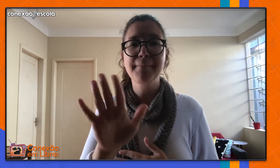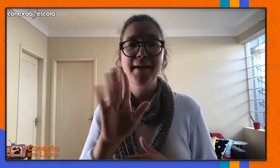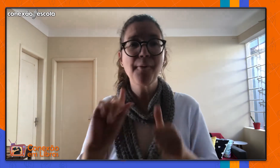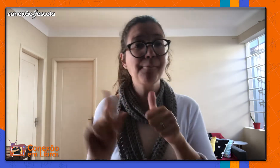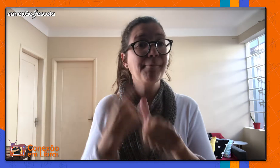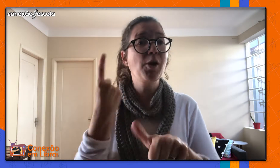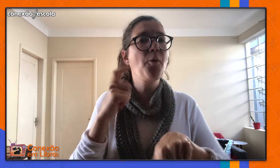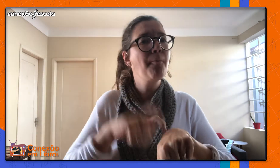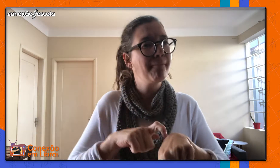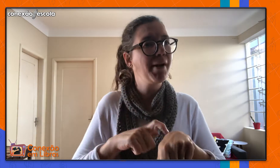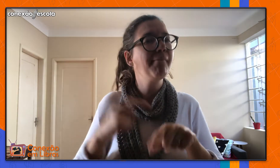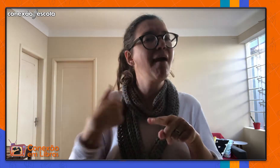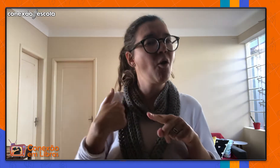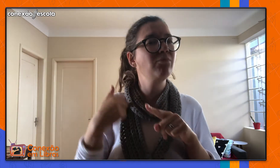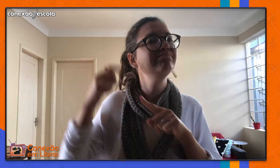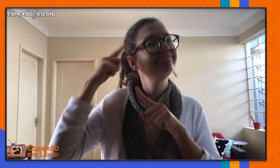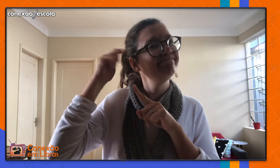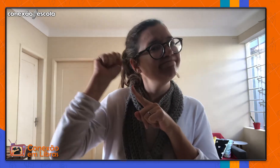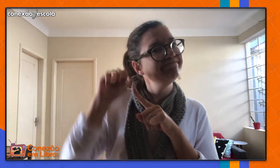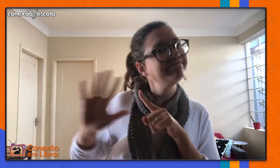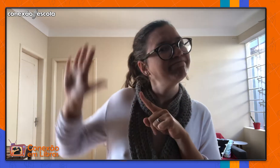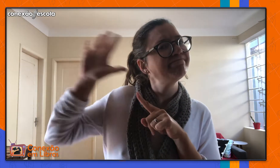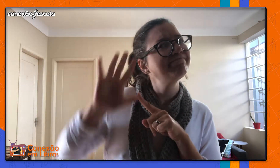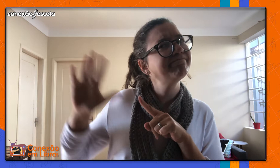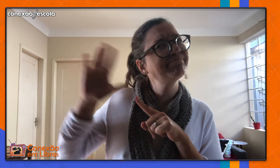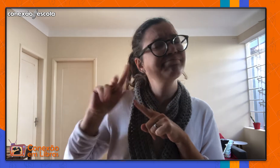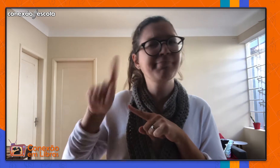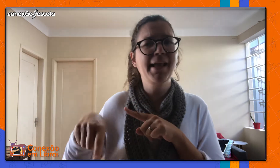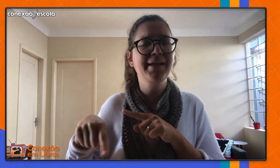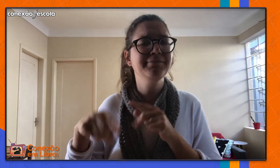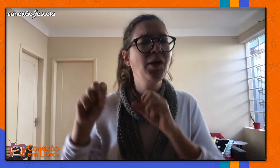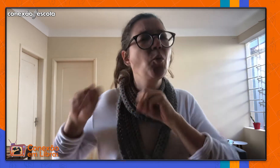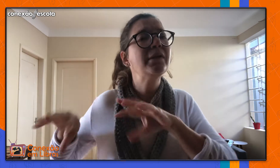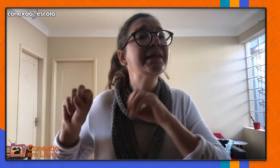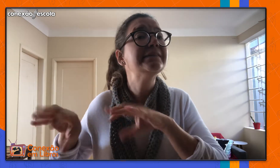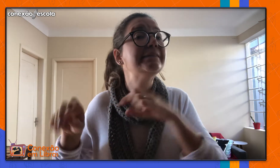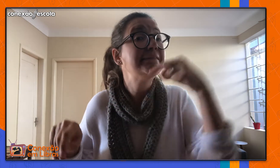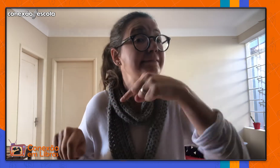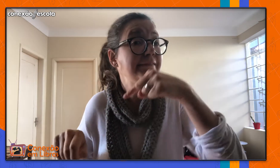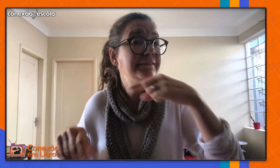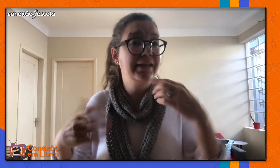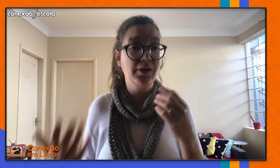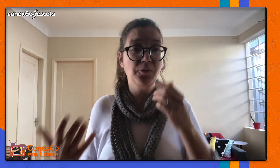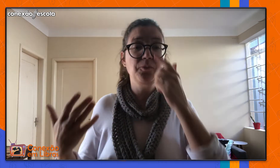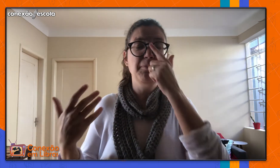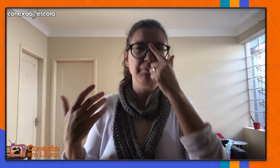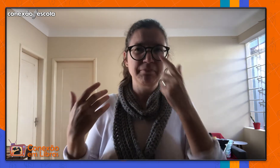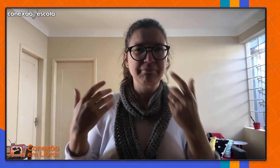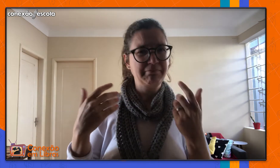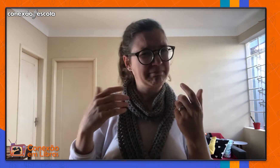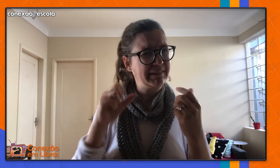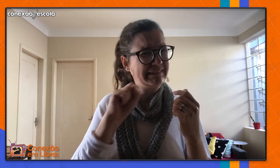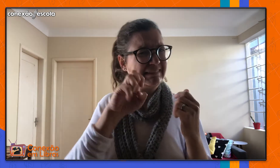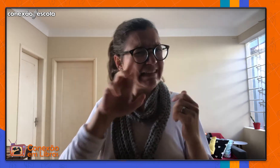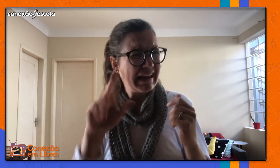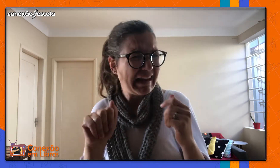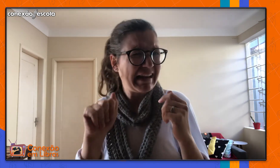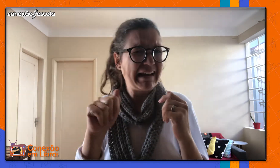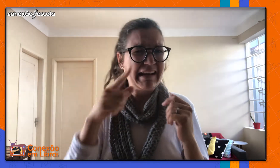então eu teria uma filha assim como eu. E eu fiquei imaginando como seria a educação dela, será